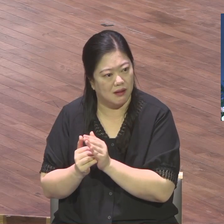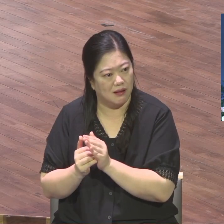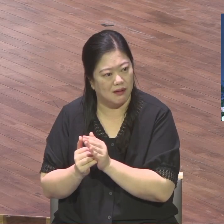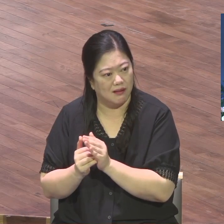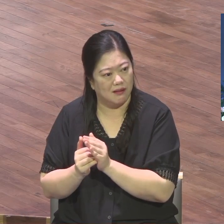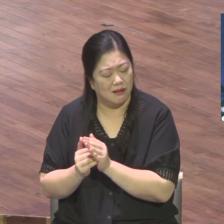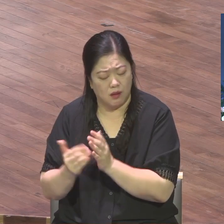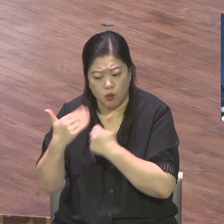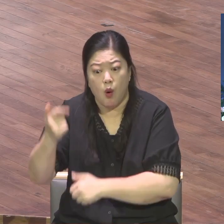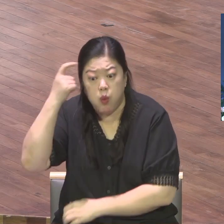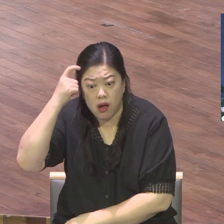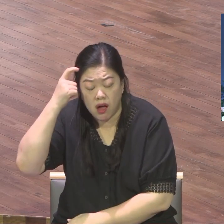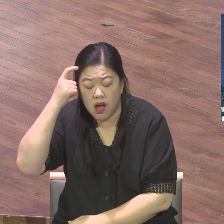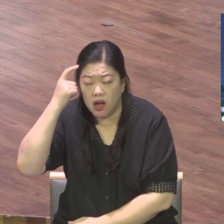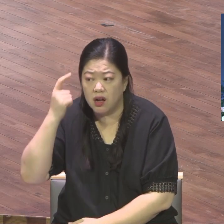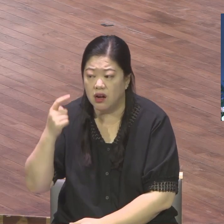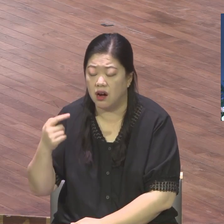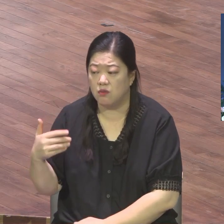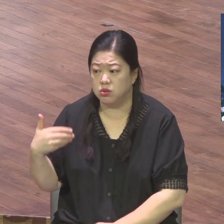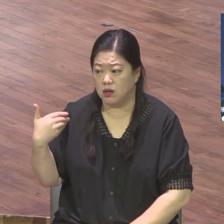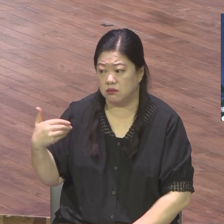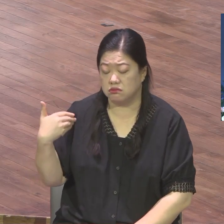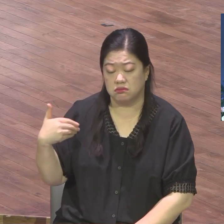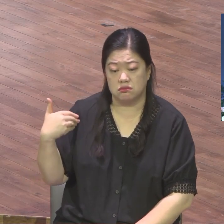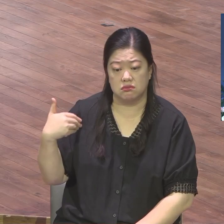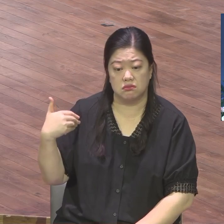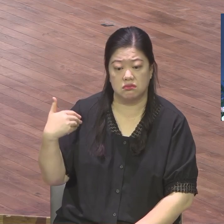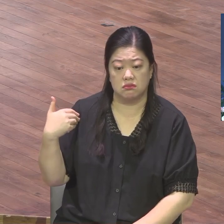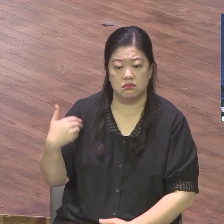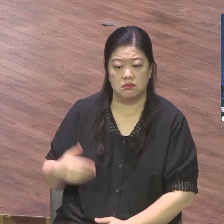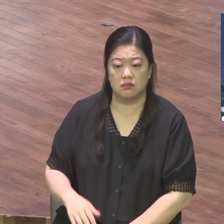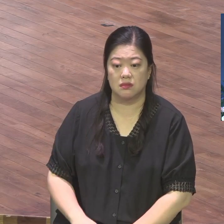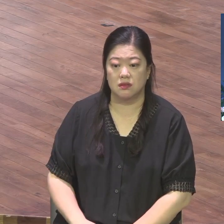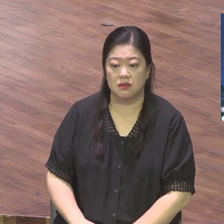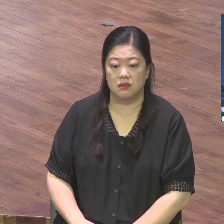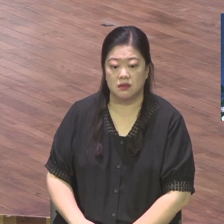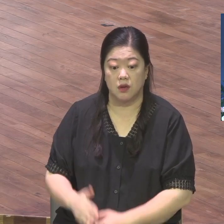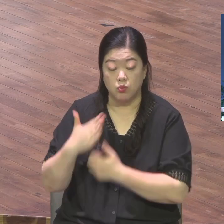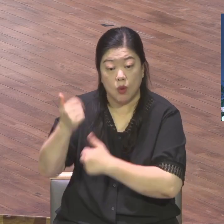우리만, 우리 집만, 우리 교회만, 우리만.